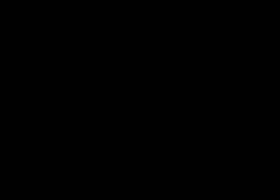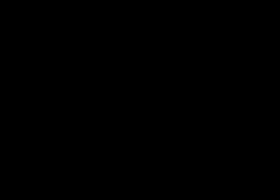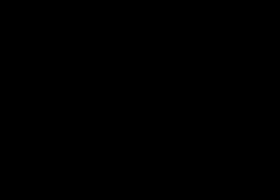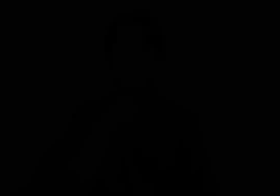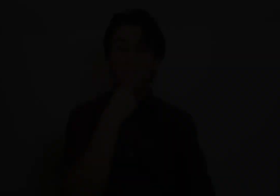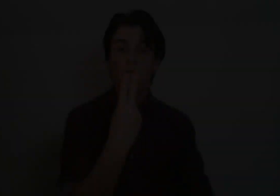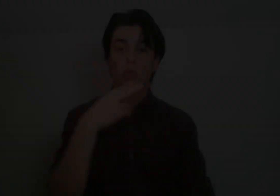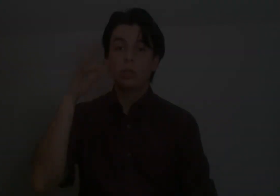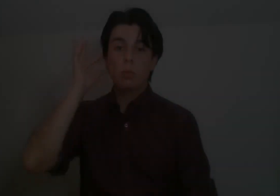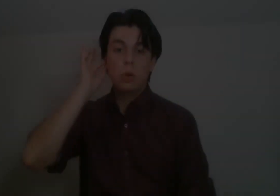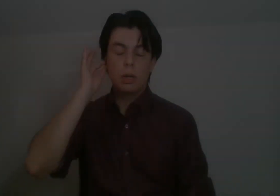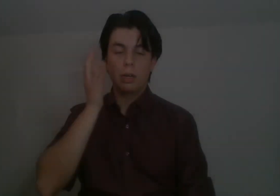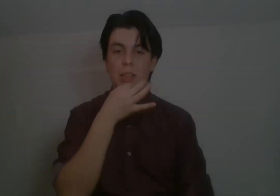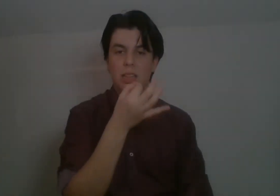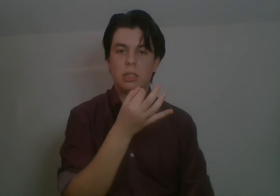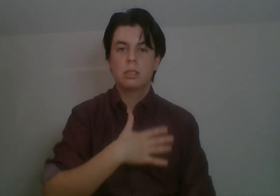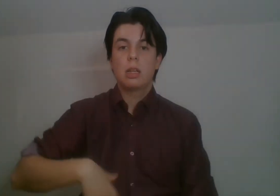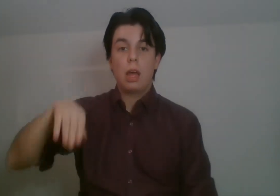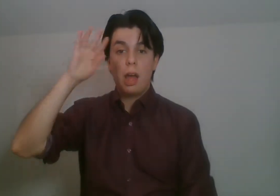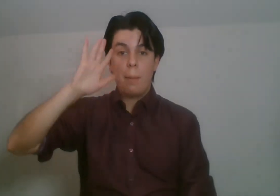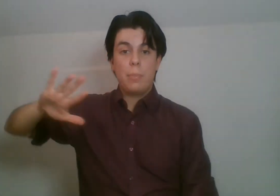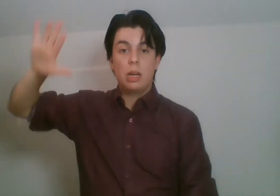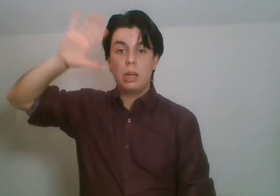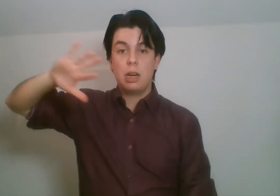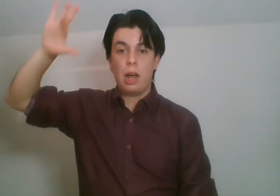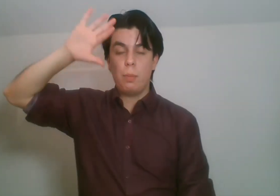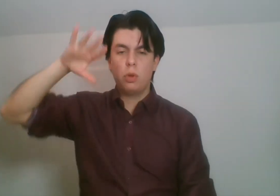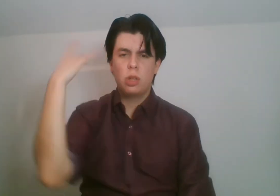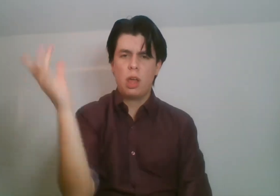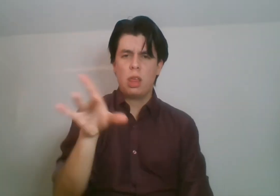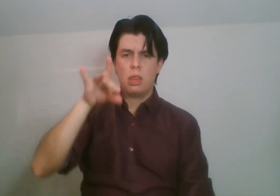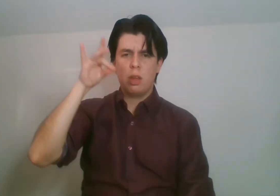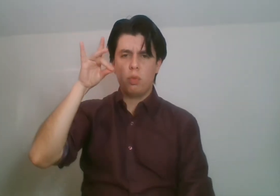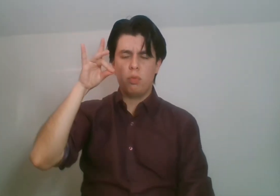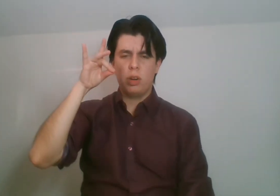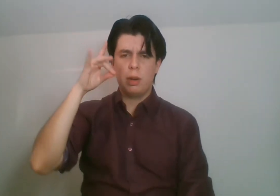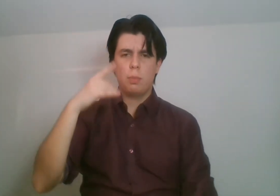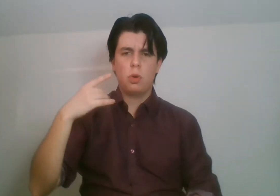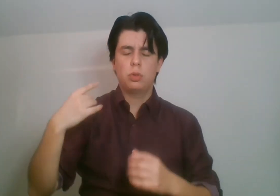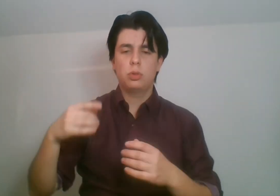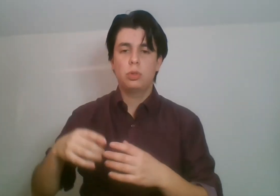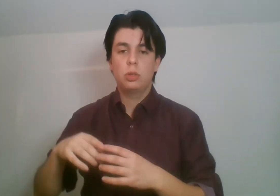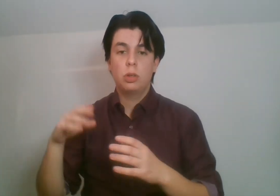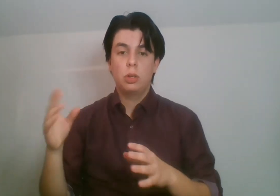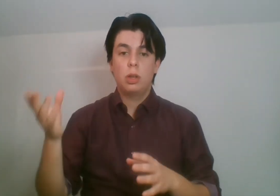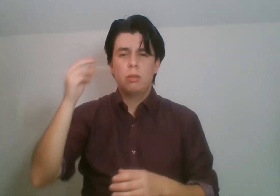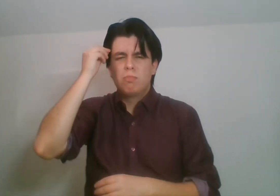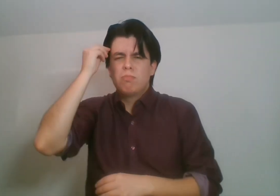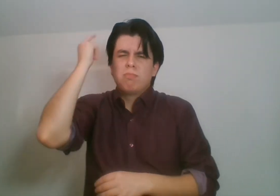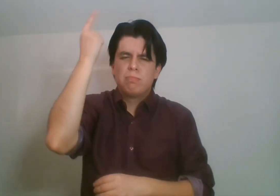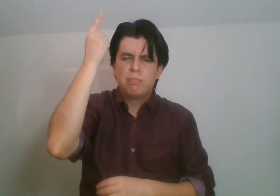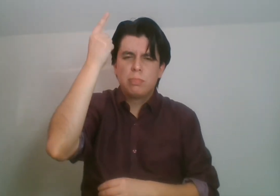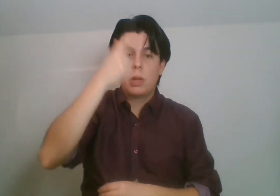su invaluable colaboración. Imaginamos, descubrimos, reflexionamos,